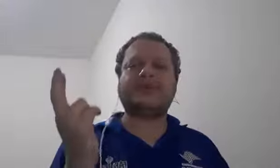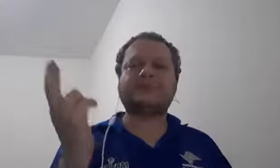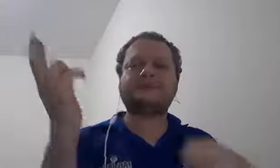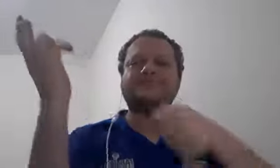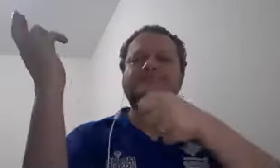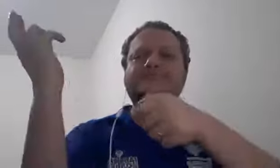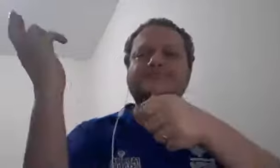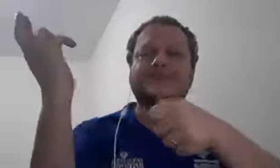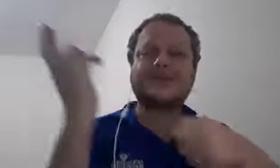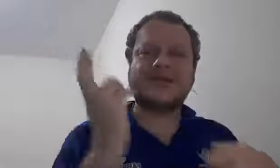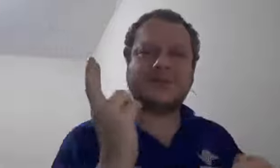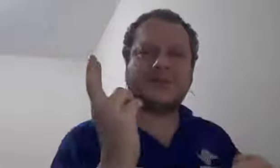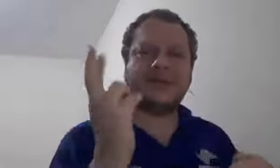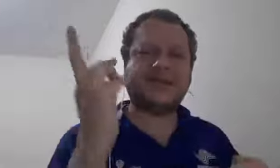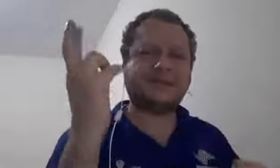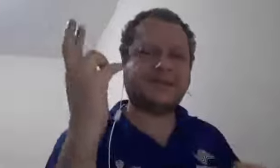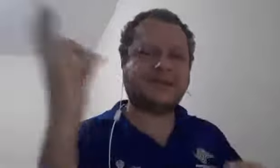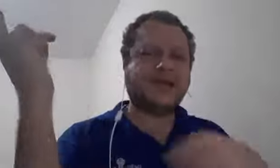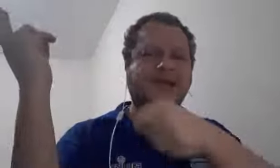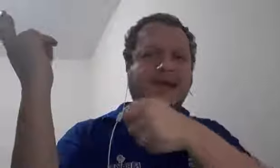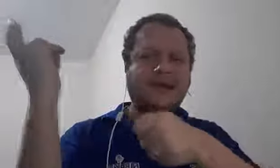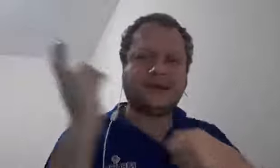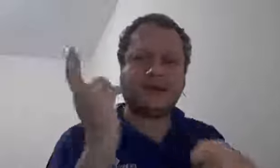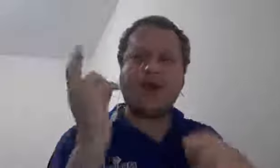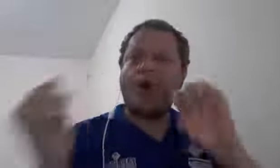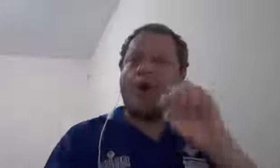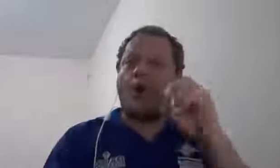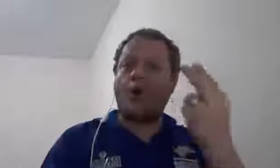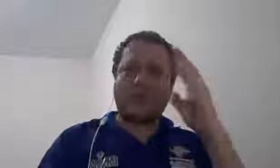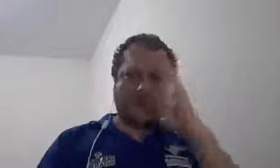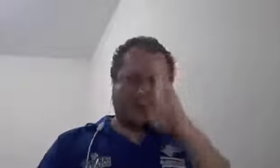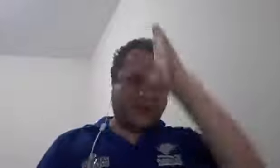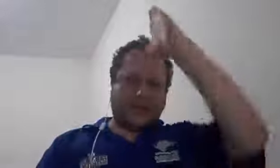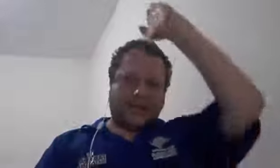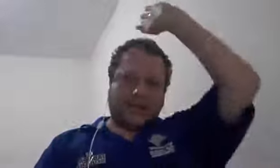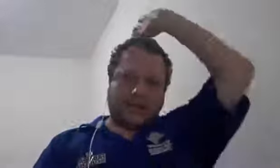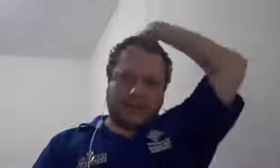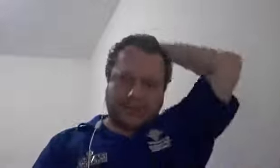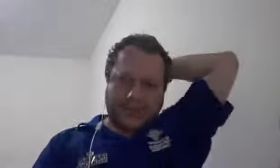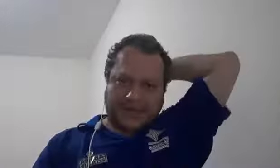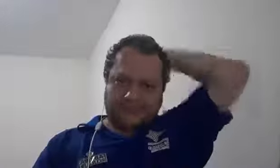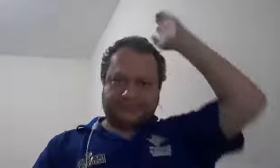República, República, letra R. Ou República.